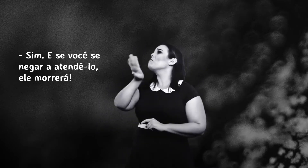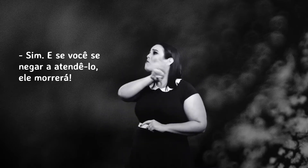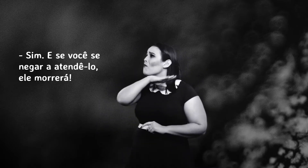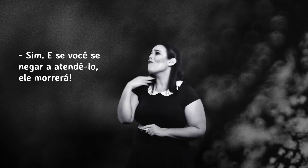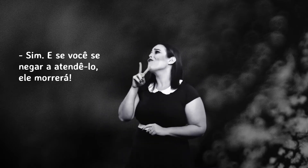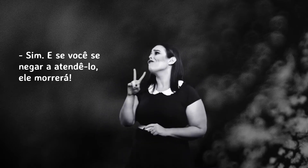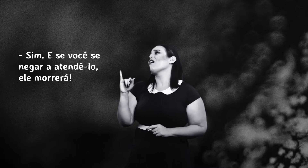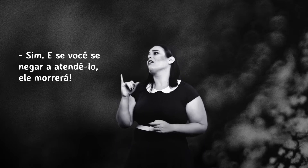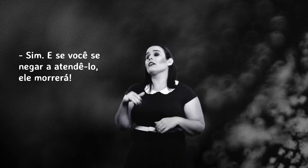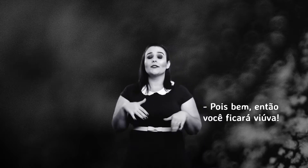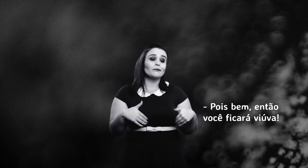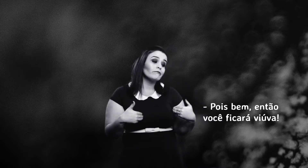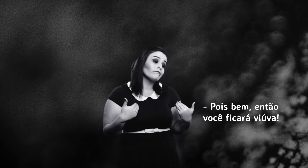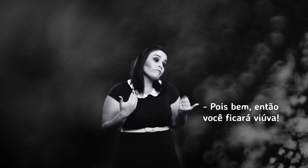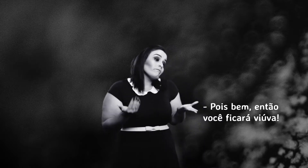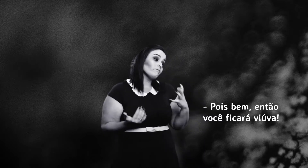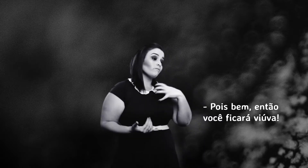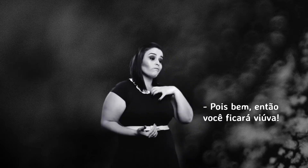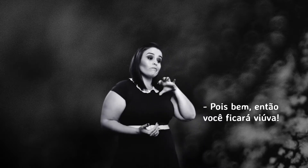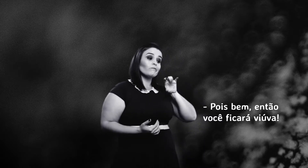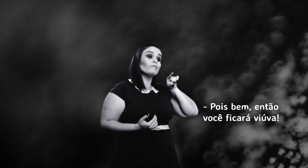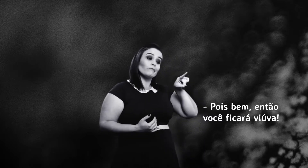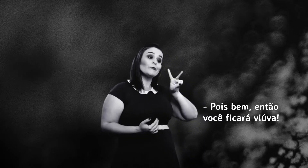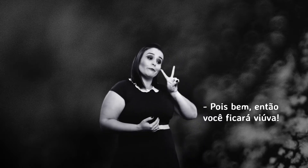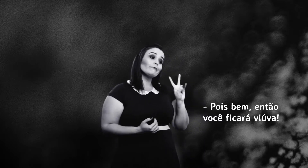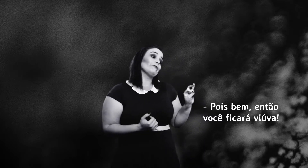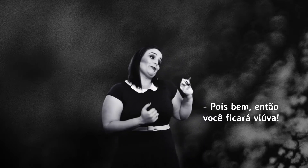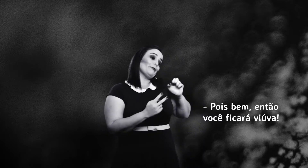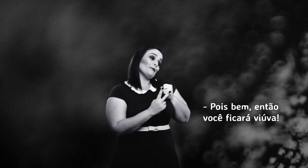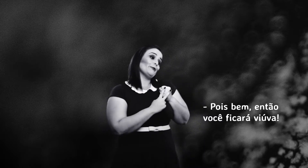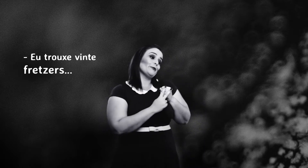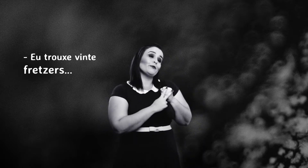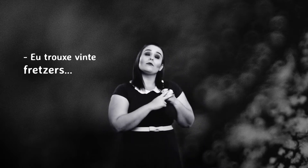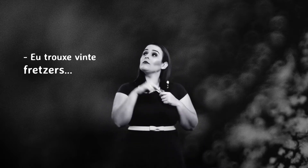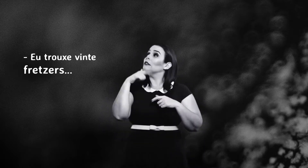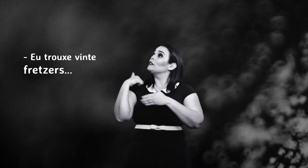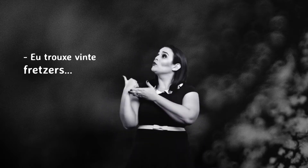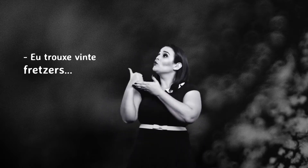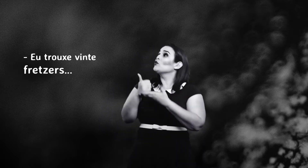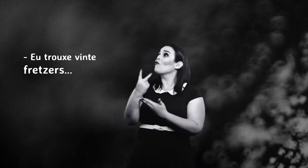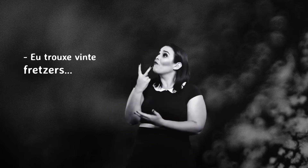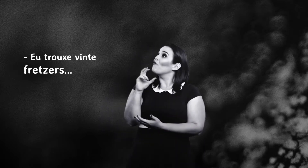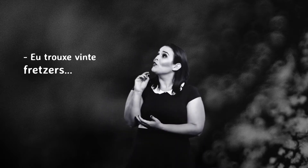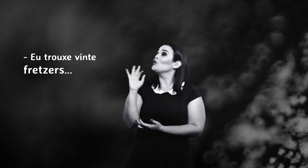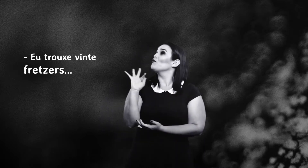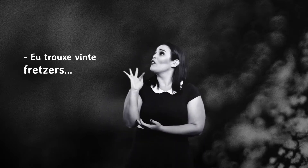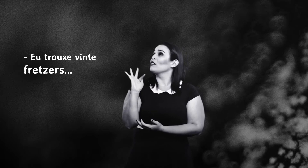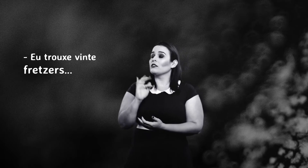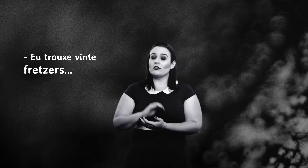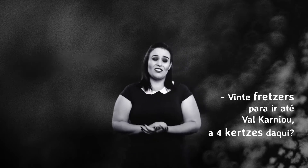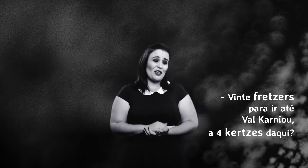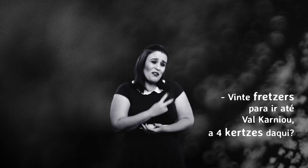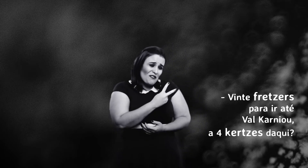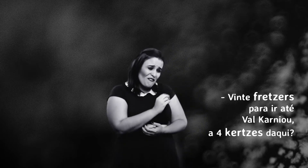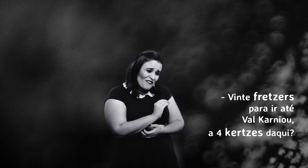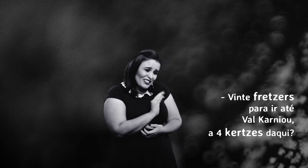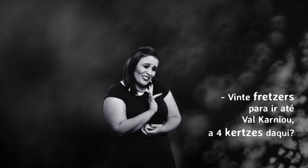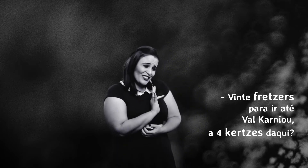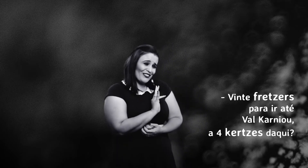morrerá. Pois bem, então você ficará viúva. Eu trouxe 20 fretzers. 20 fretzers para